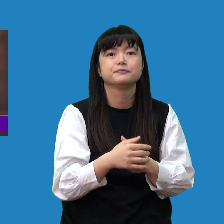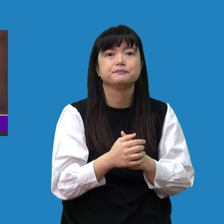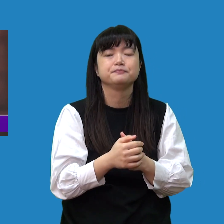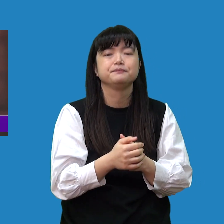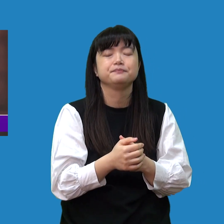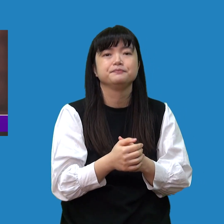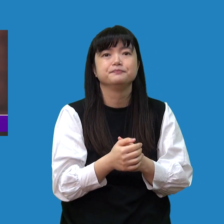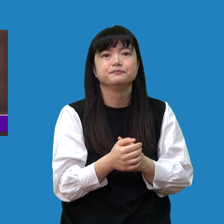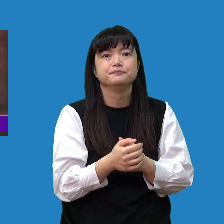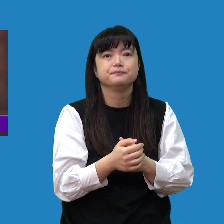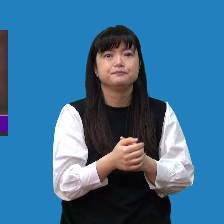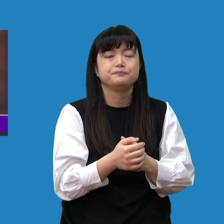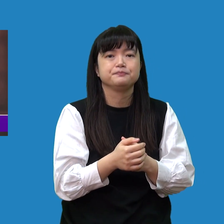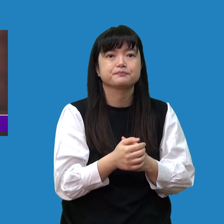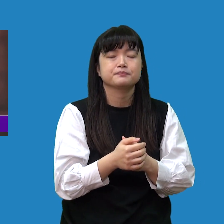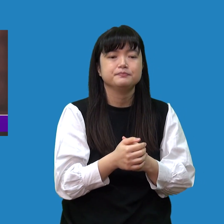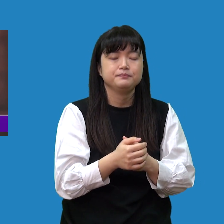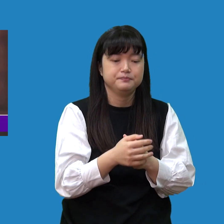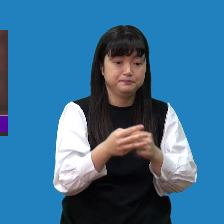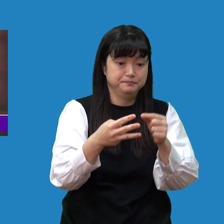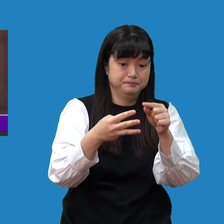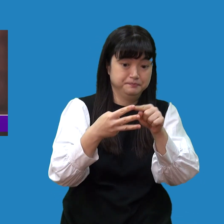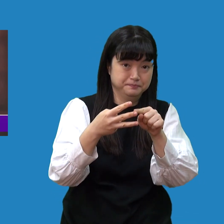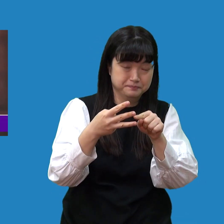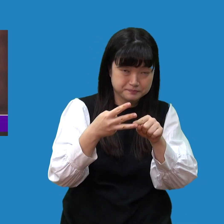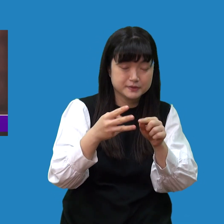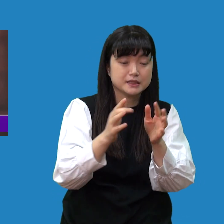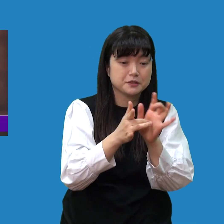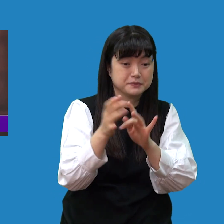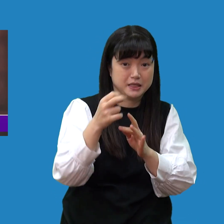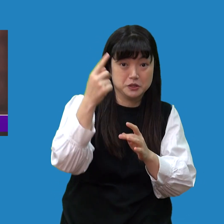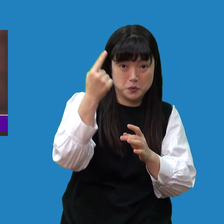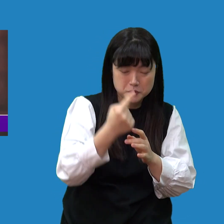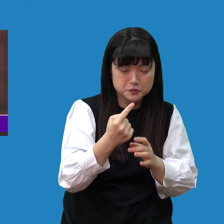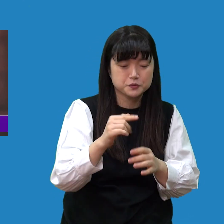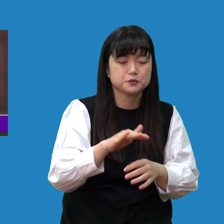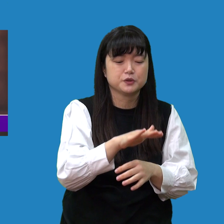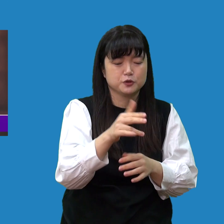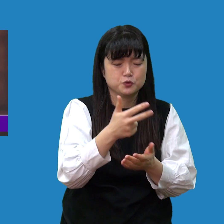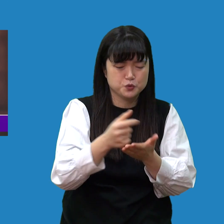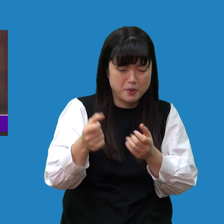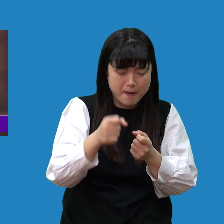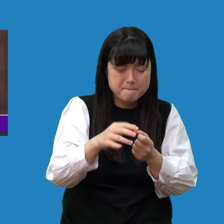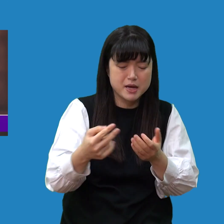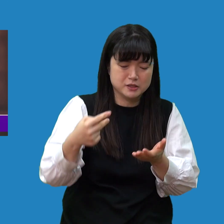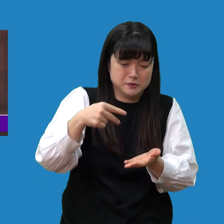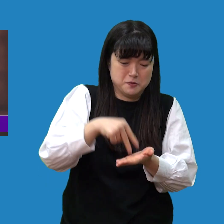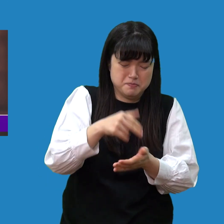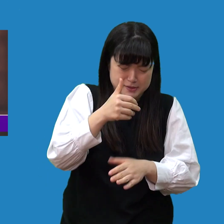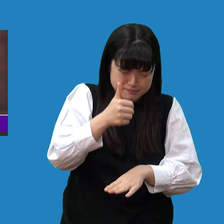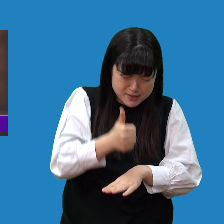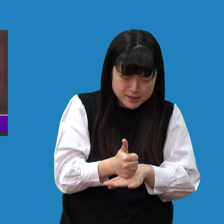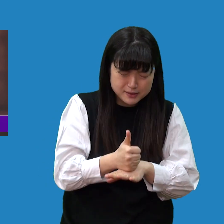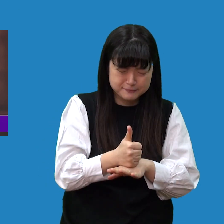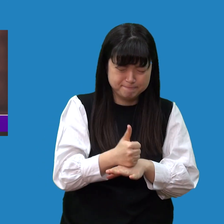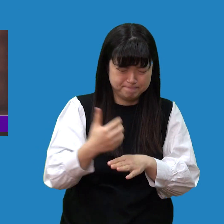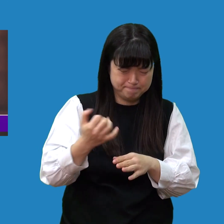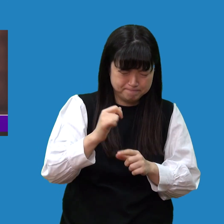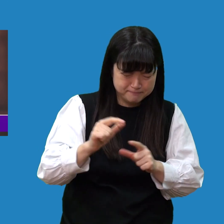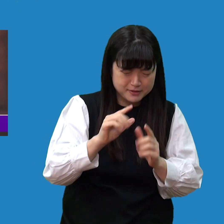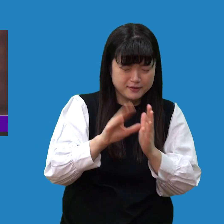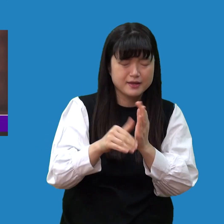glorification이라고 부릅니다. 그것은 예수님이 다시 오시고 우리가 주님 앞에 서서 마지막 누리게